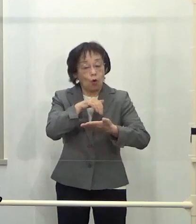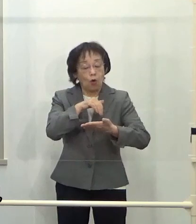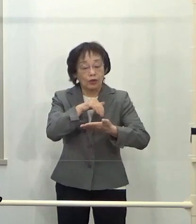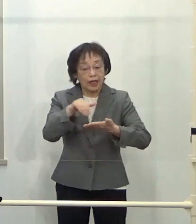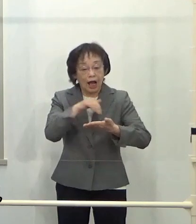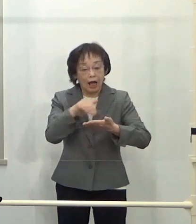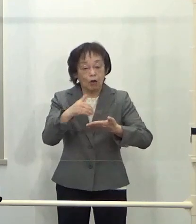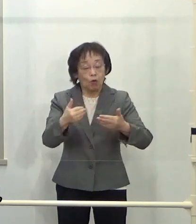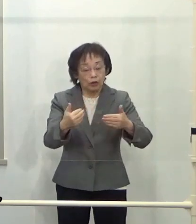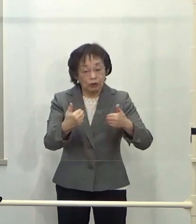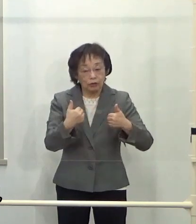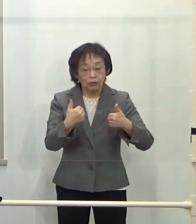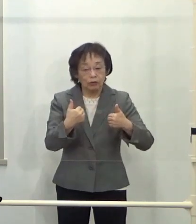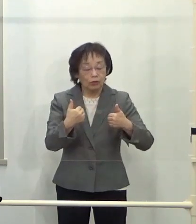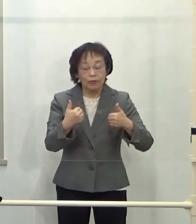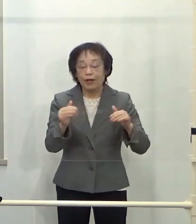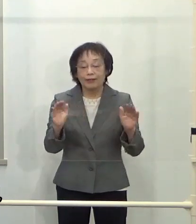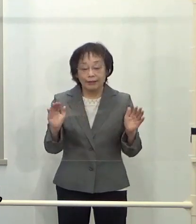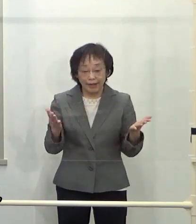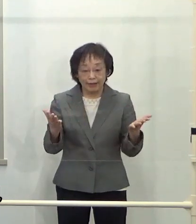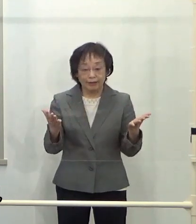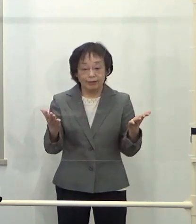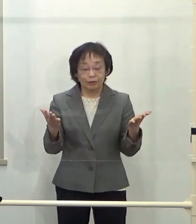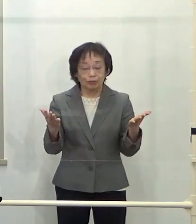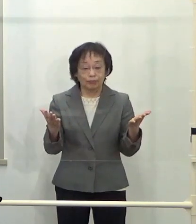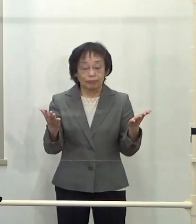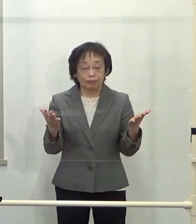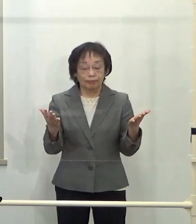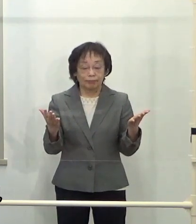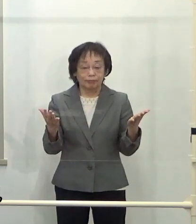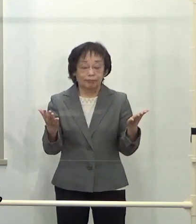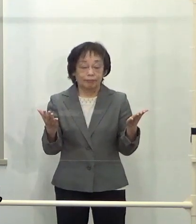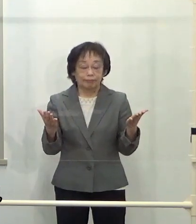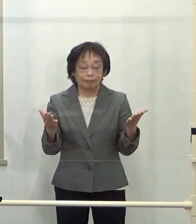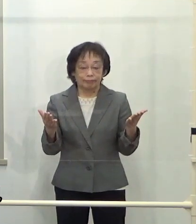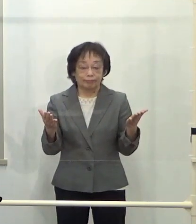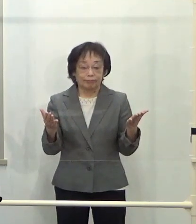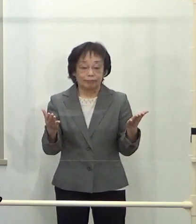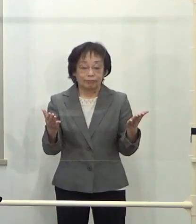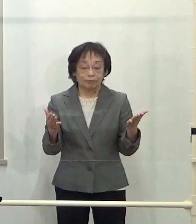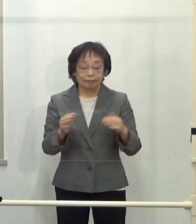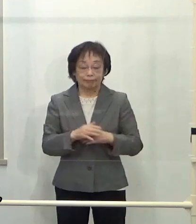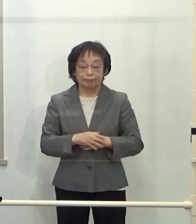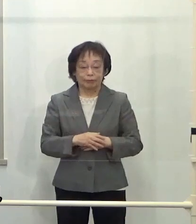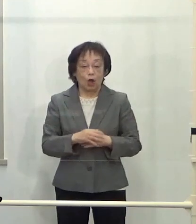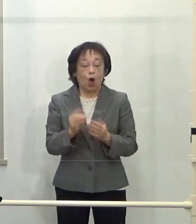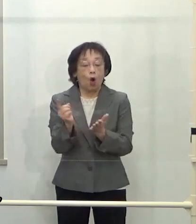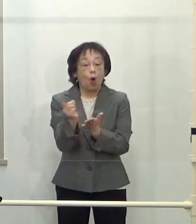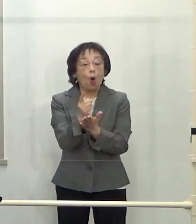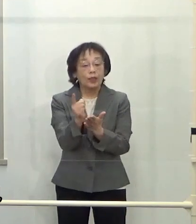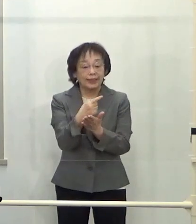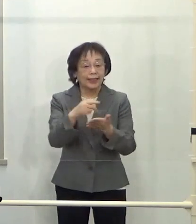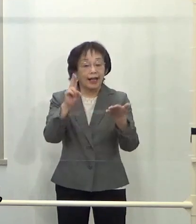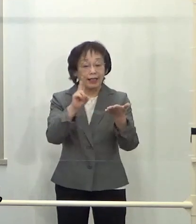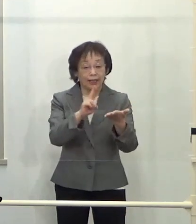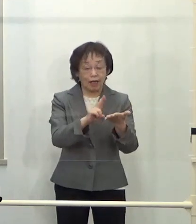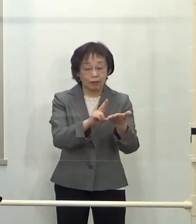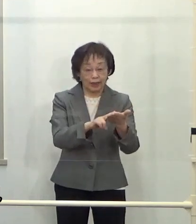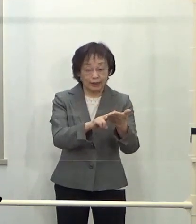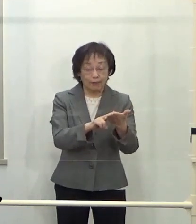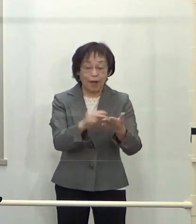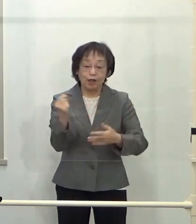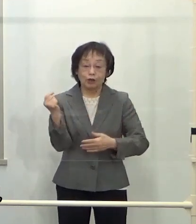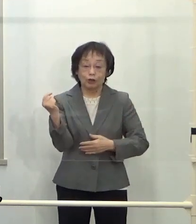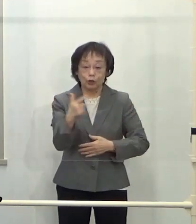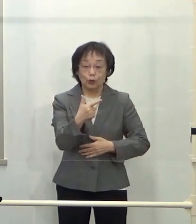ではありませんので、そうした意味では方針を確定すればですね、直ち